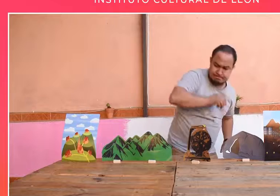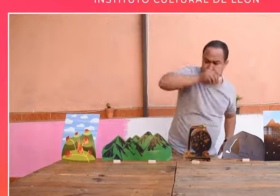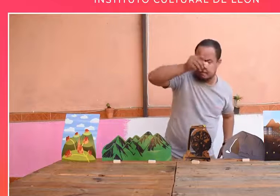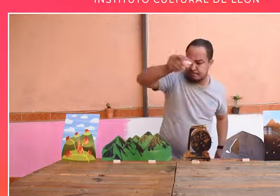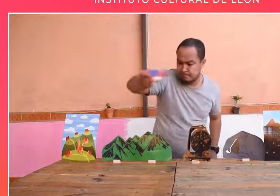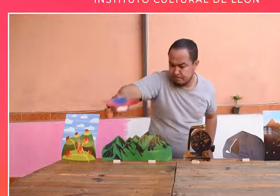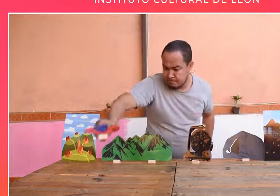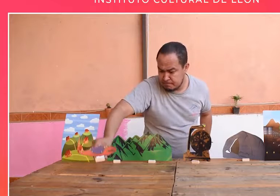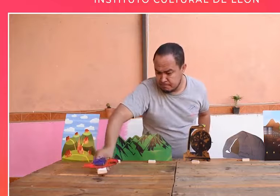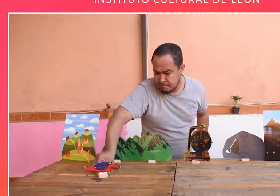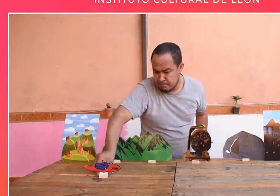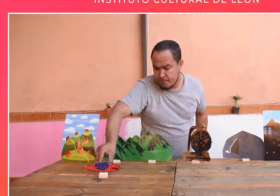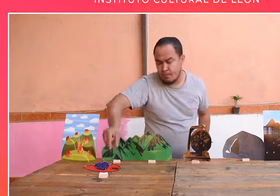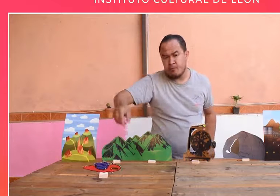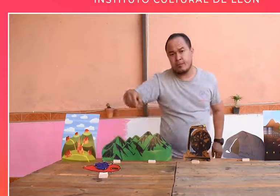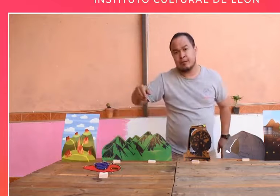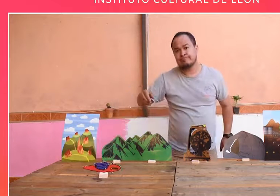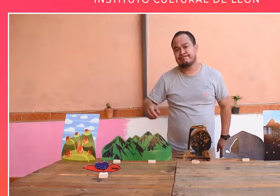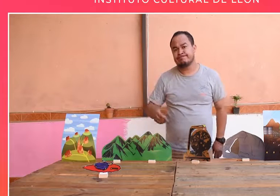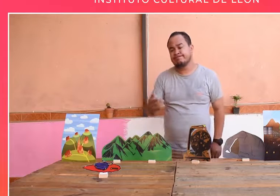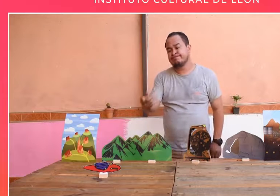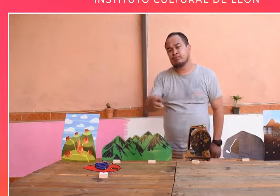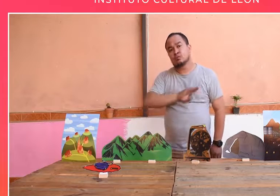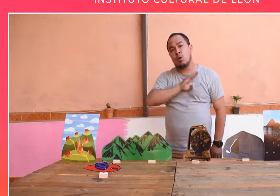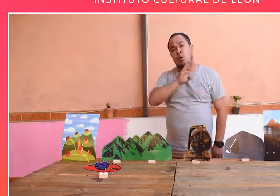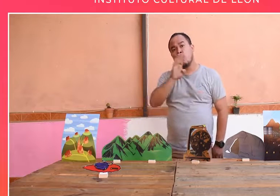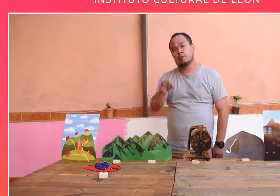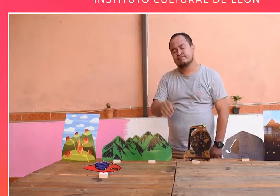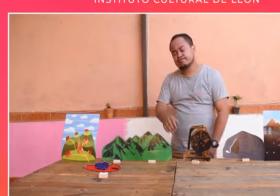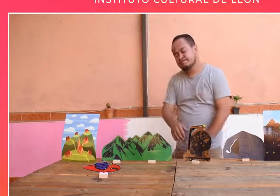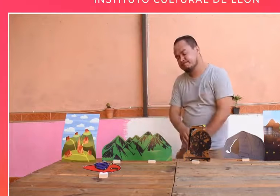y el príncipe herido de gravedad.